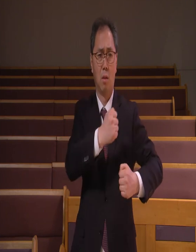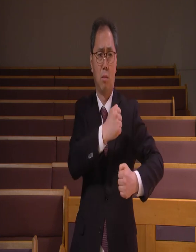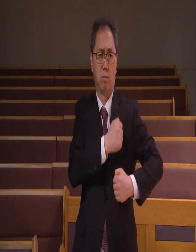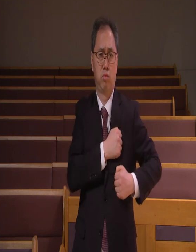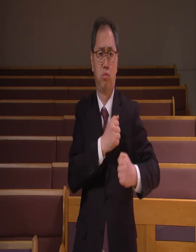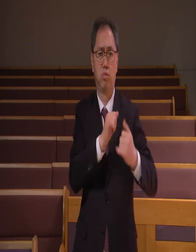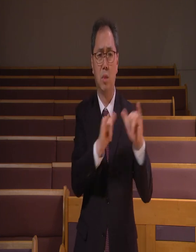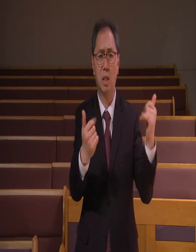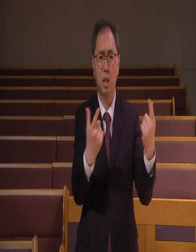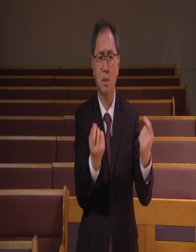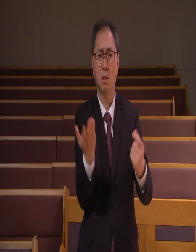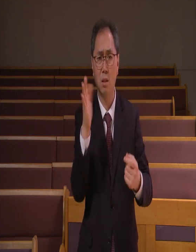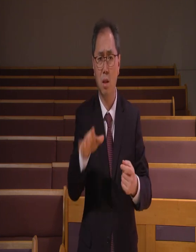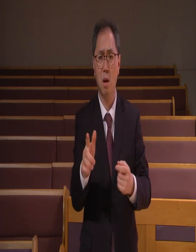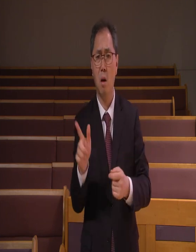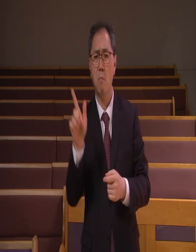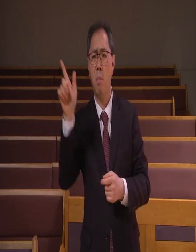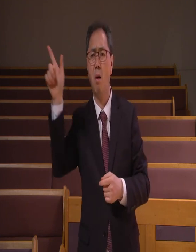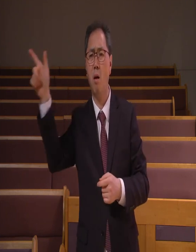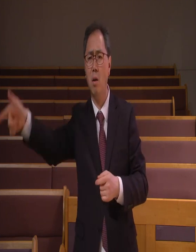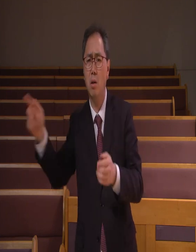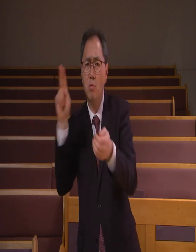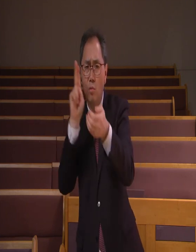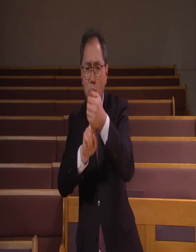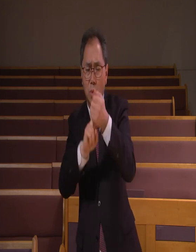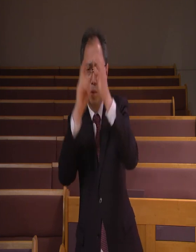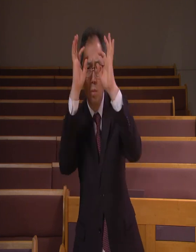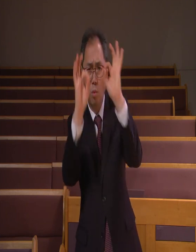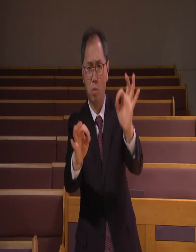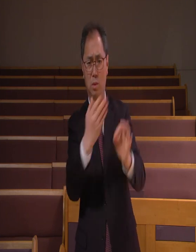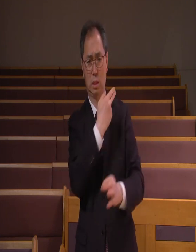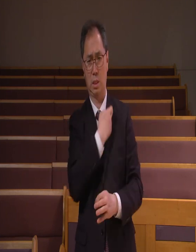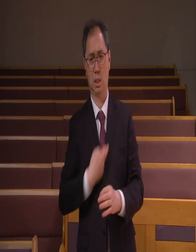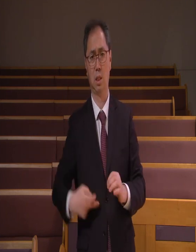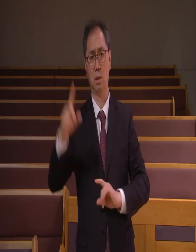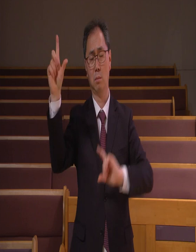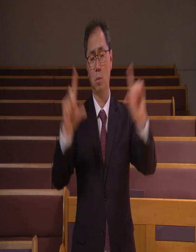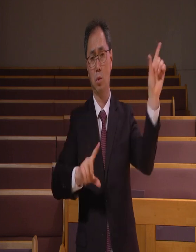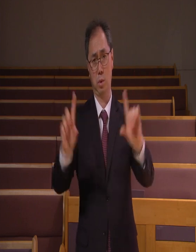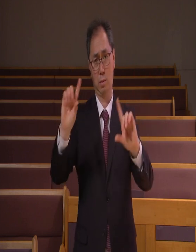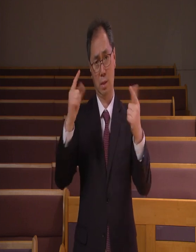아니지만 멀찍이 서 있는 제자들의 모습이 우리의 모습은 아닐까요?